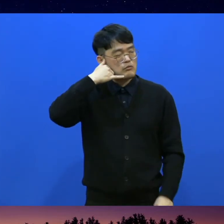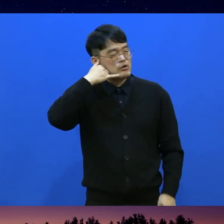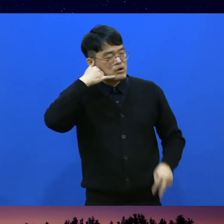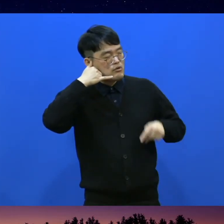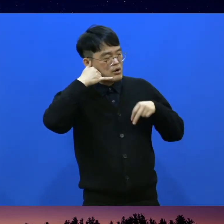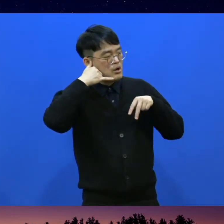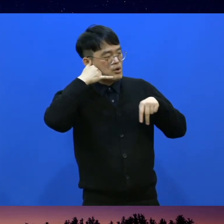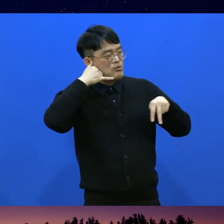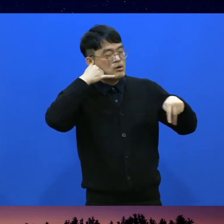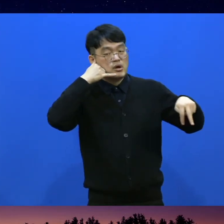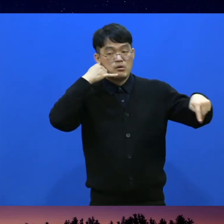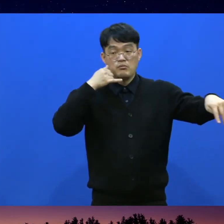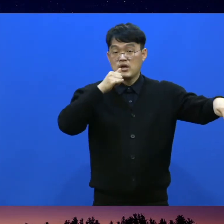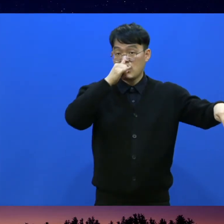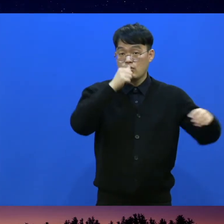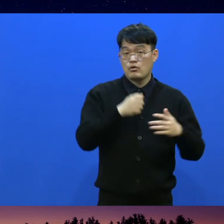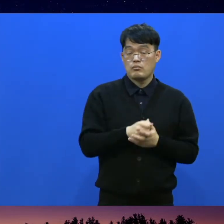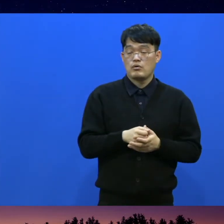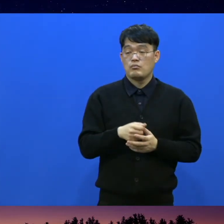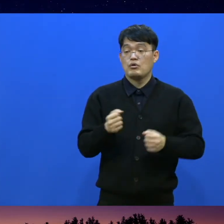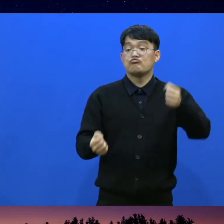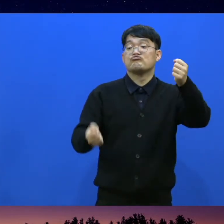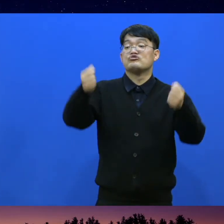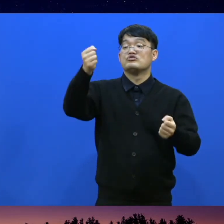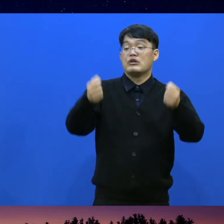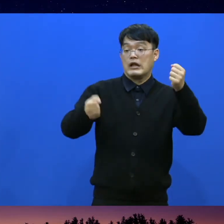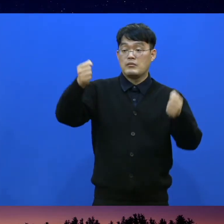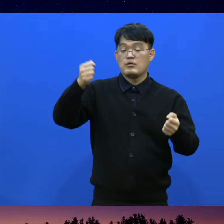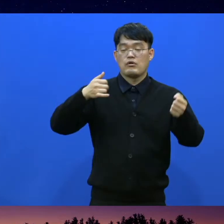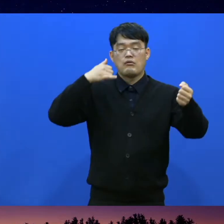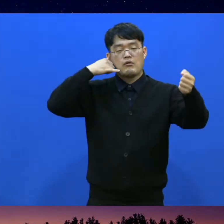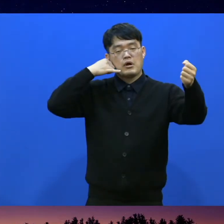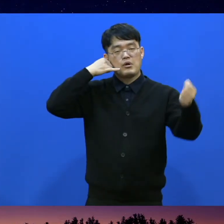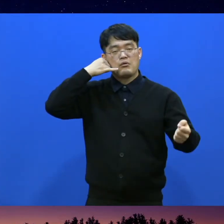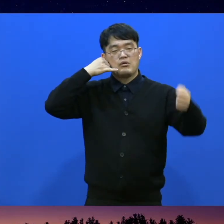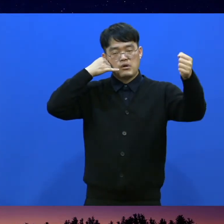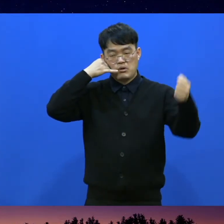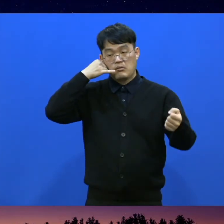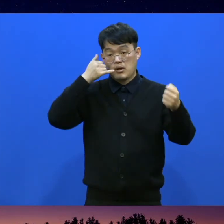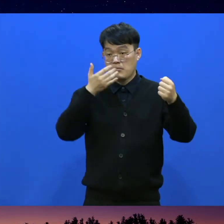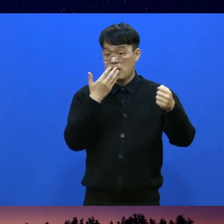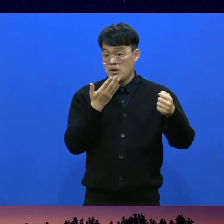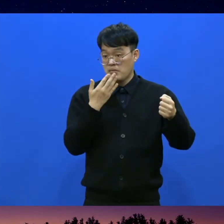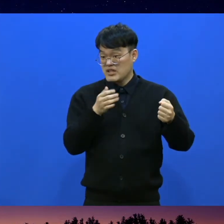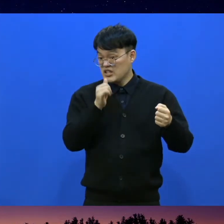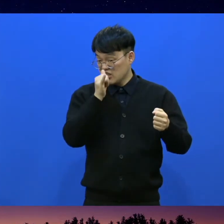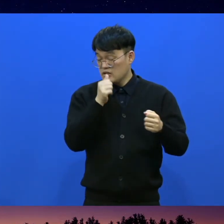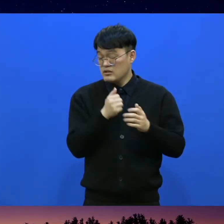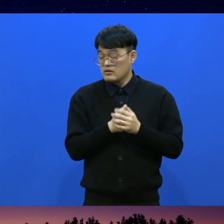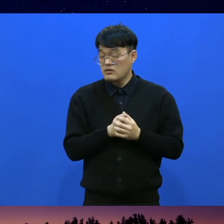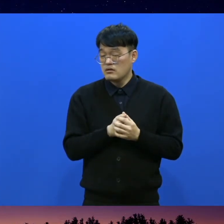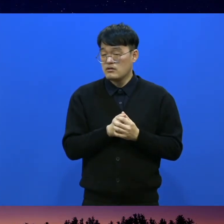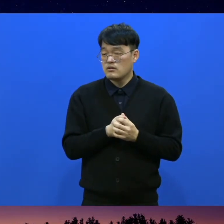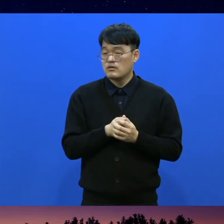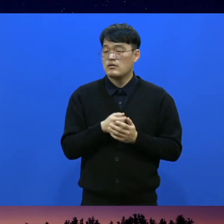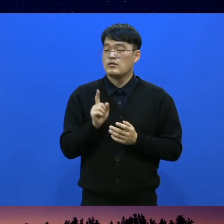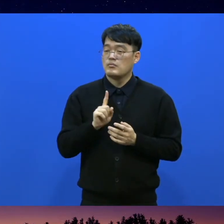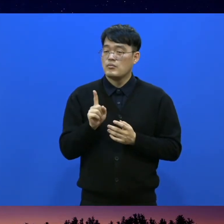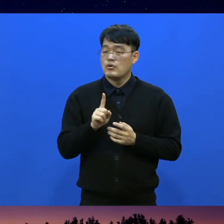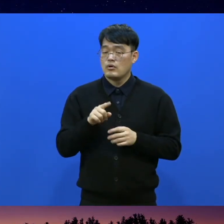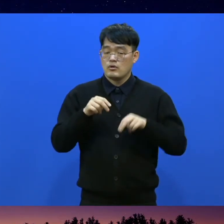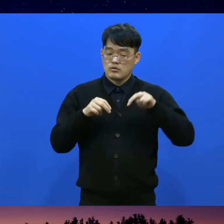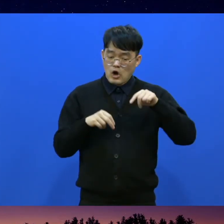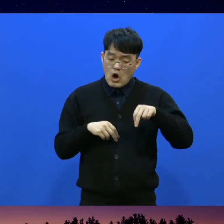그러면 안 되지만 운전하면서 하는 분도 계시죠. 통하잖아요. 그죠? 워킹 프레이어예요. 그죠?